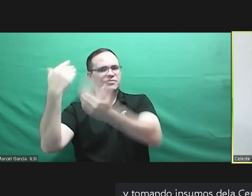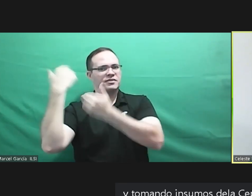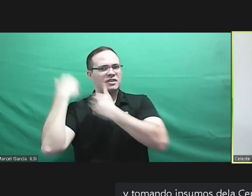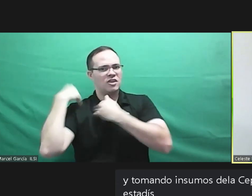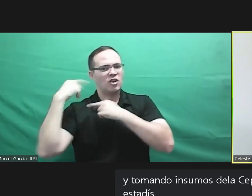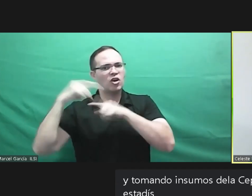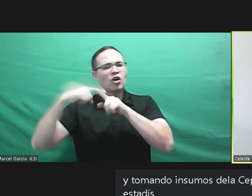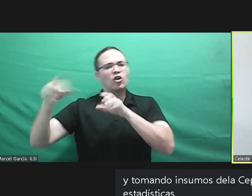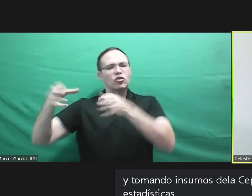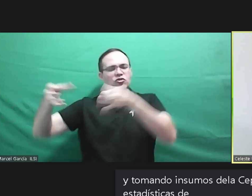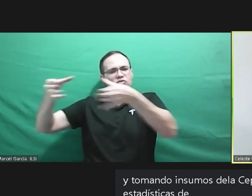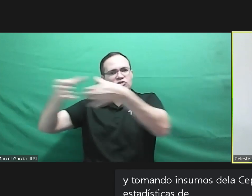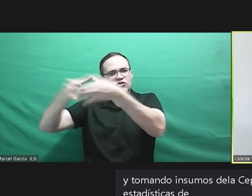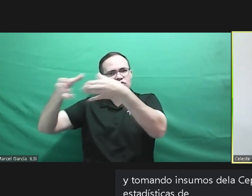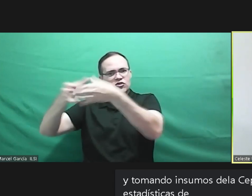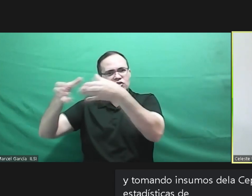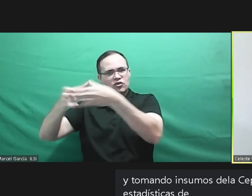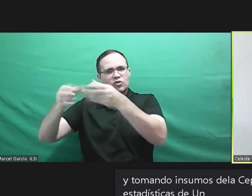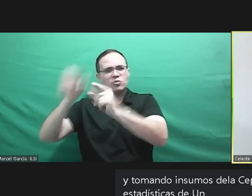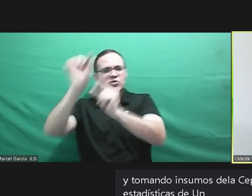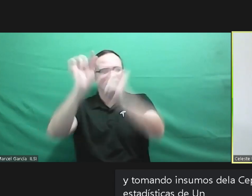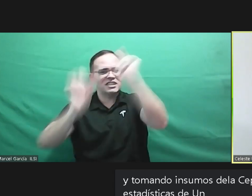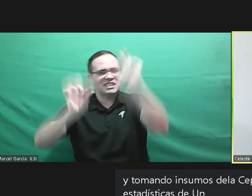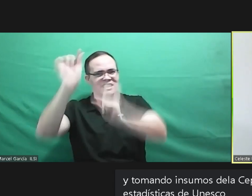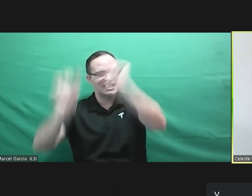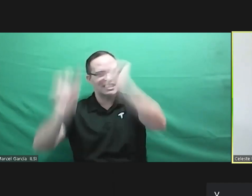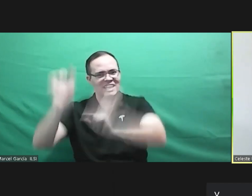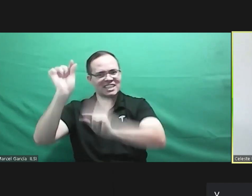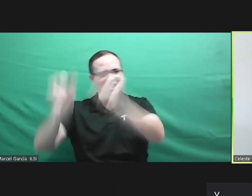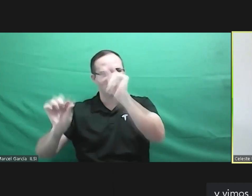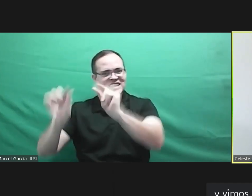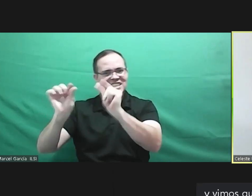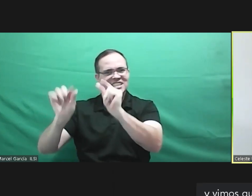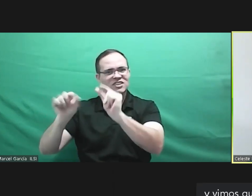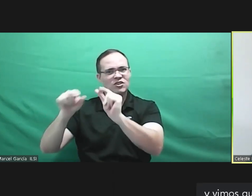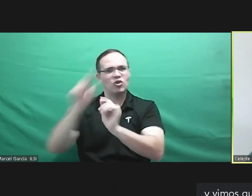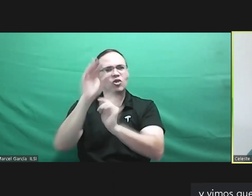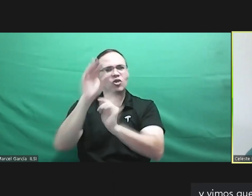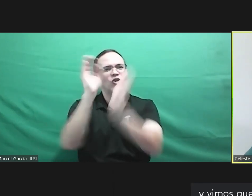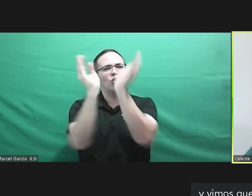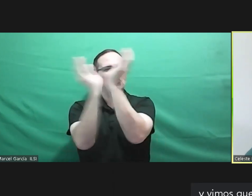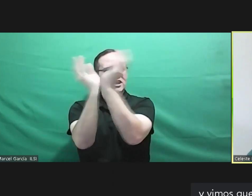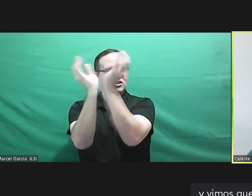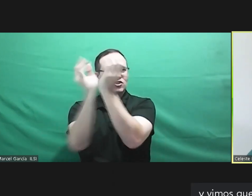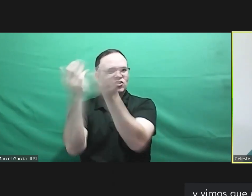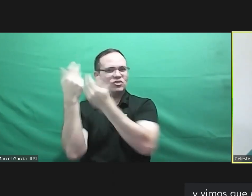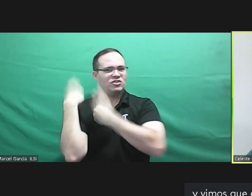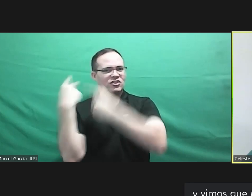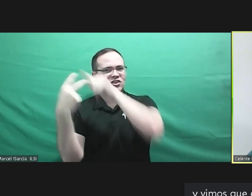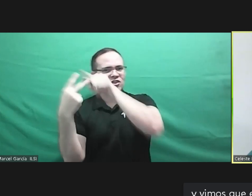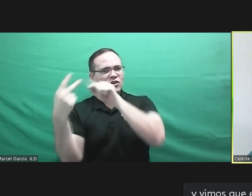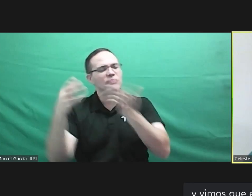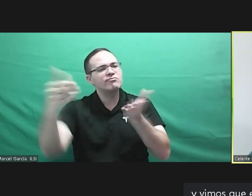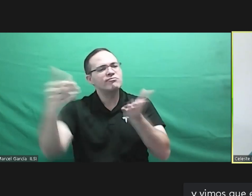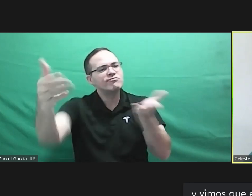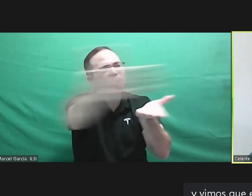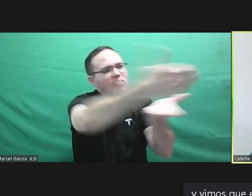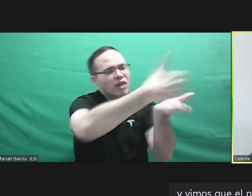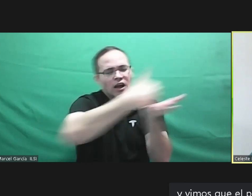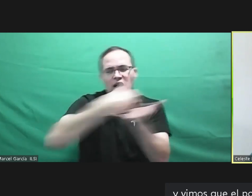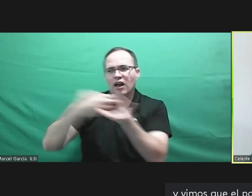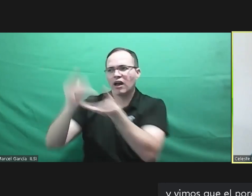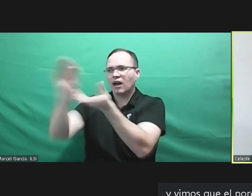indicadores para 25 países de la región es en promedio del 37%. Porcentaje que se puede llegar a elevar al